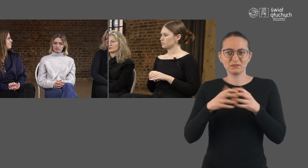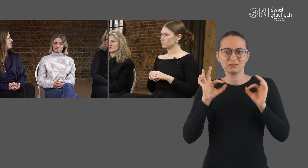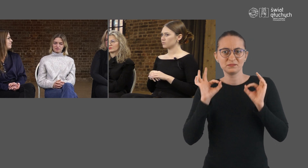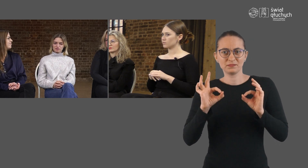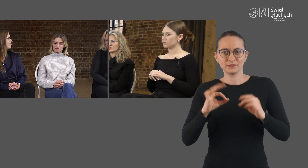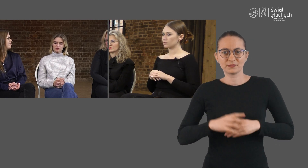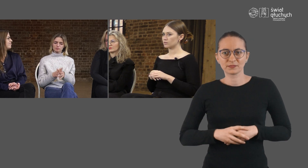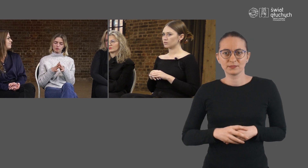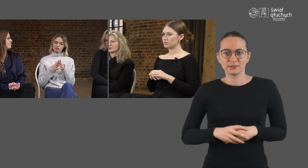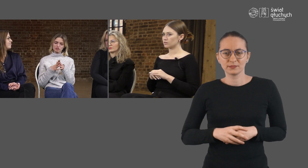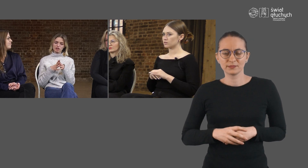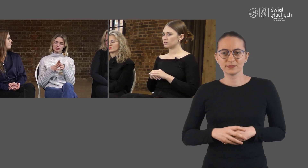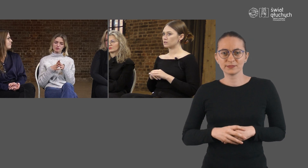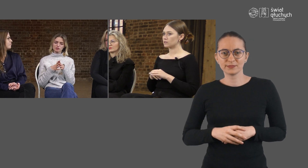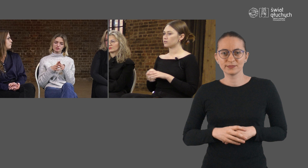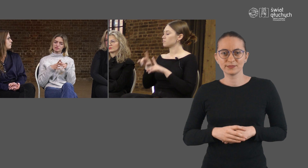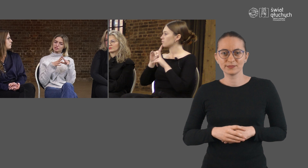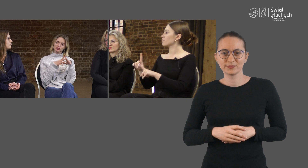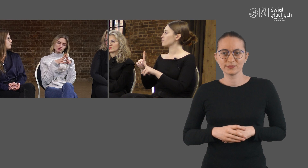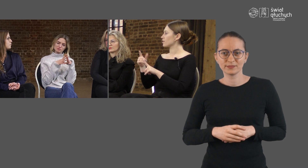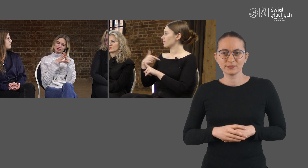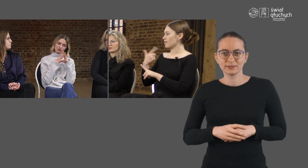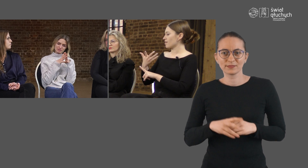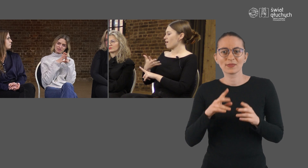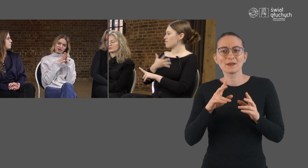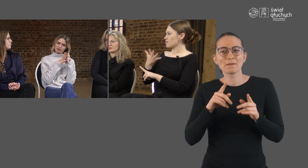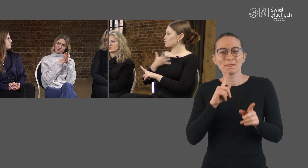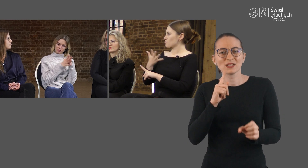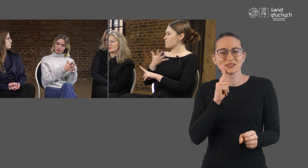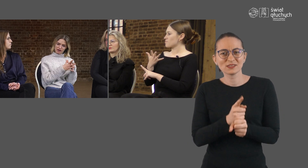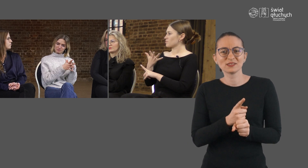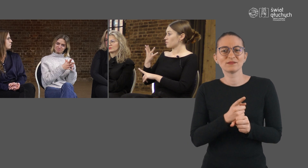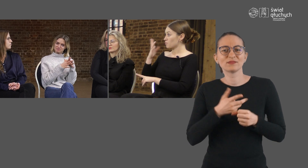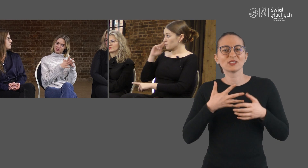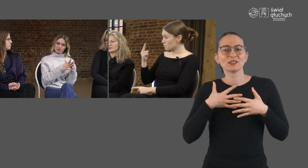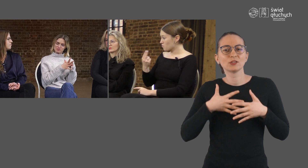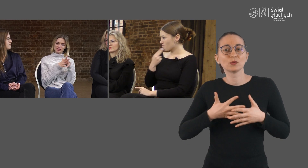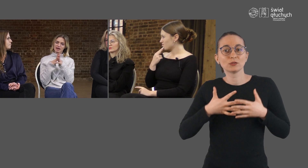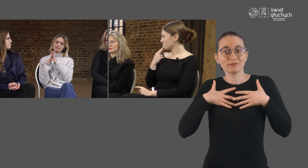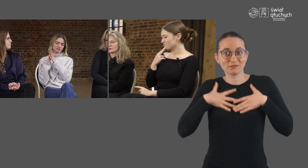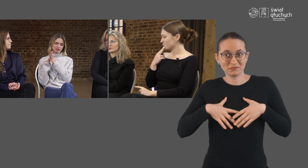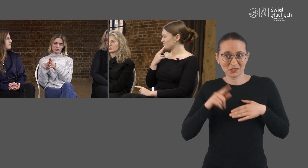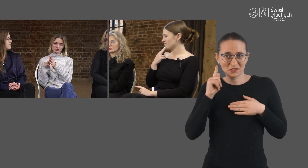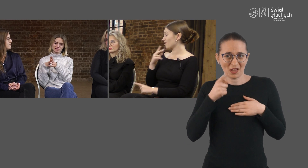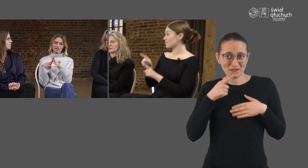No więc było też tak, że jakby też nie czułam się do końca głucha, nie czułam się ani też niesłysząca,